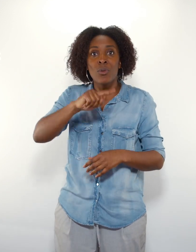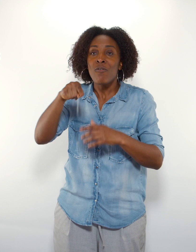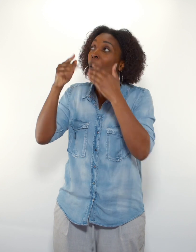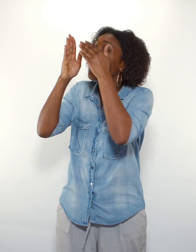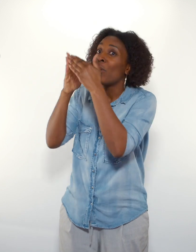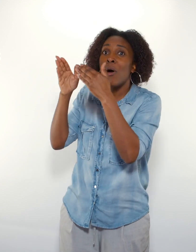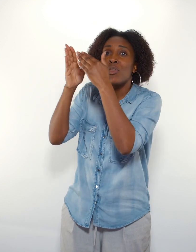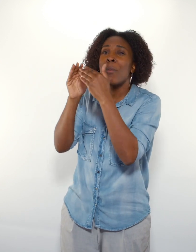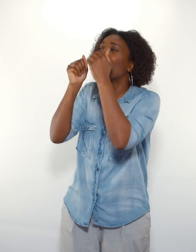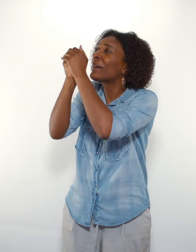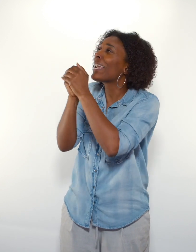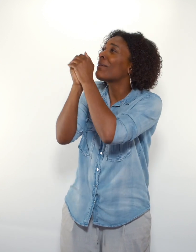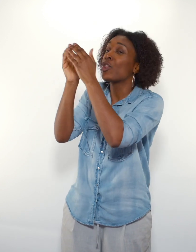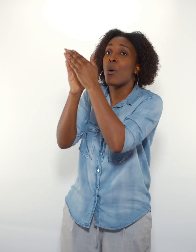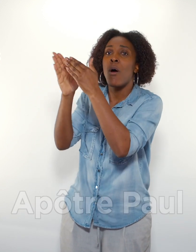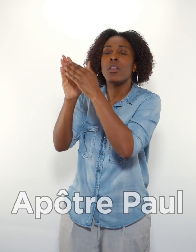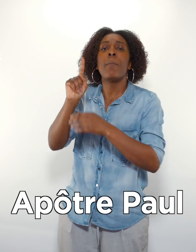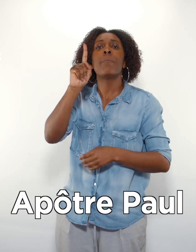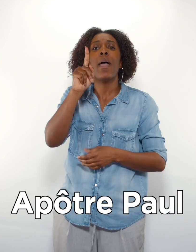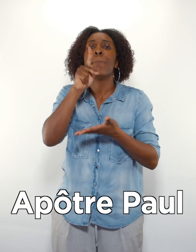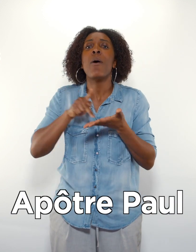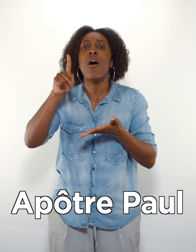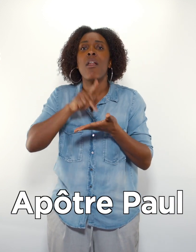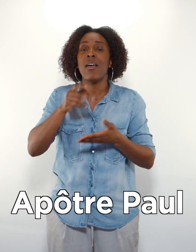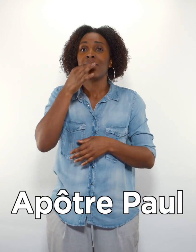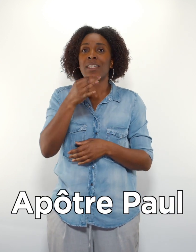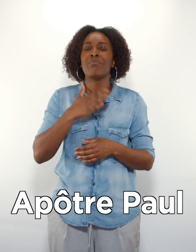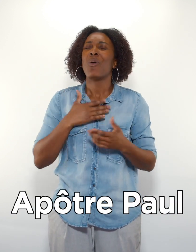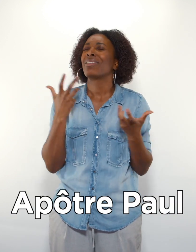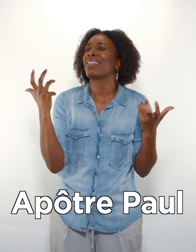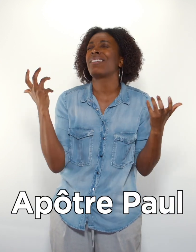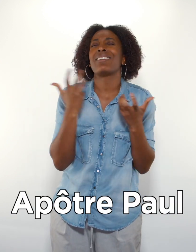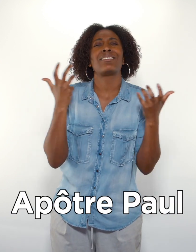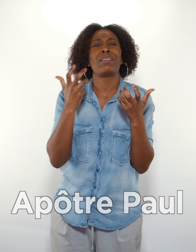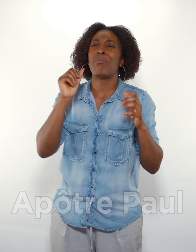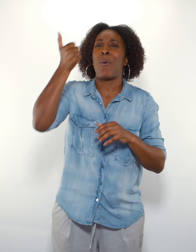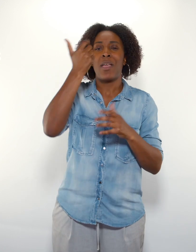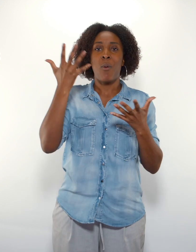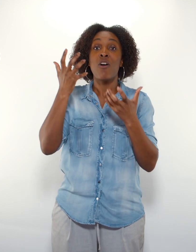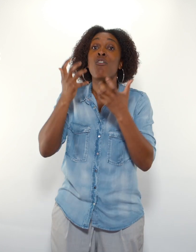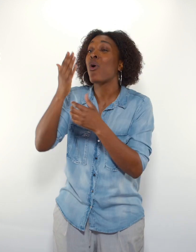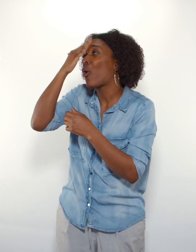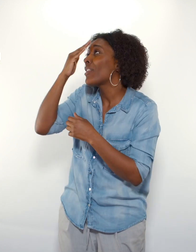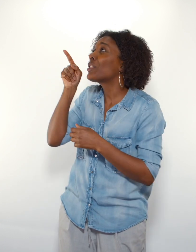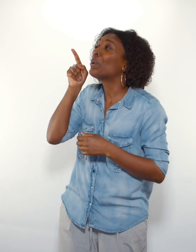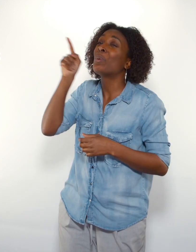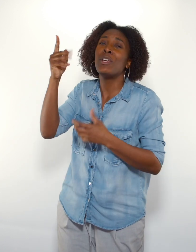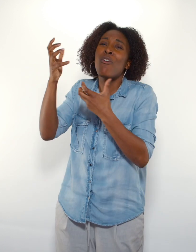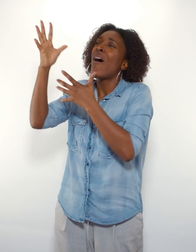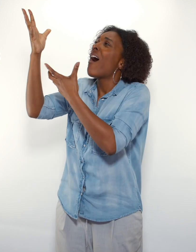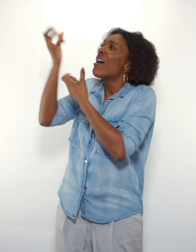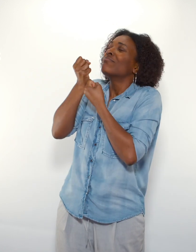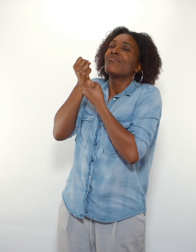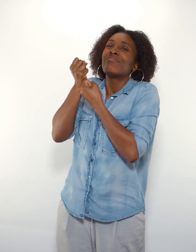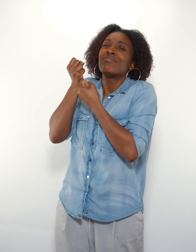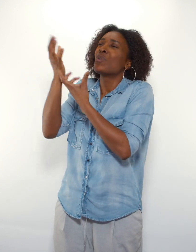nos requêtes à Dieu. Mais comprenons pourquoi Paul a dit « Mon désir, au-dessus de tous les autres désirs, c'est de le connaître lui, de me saisir de